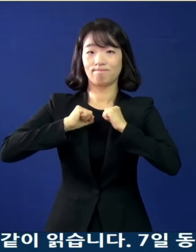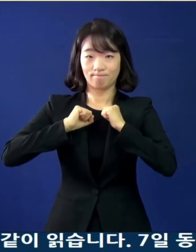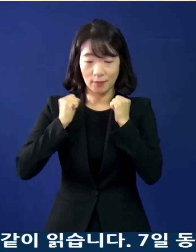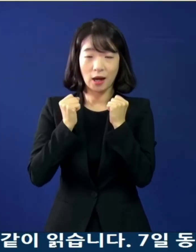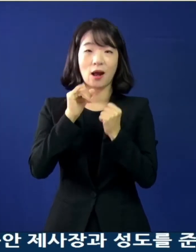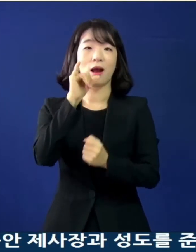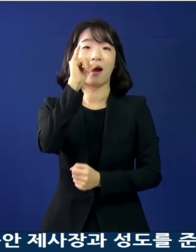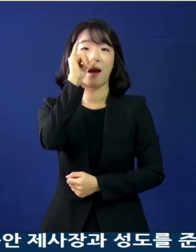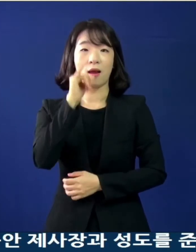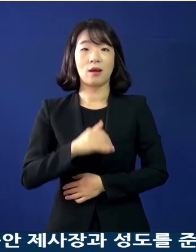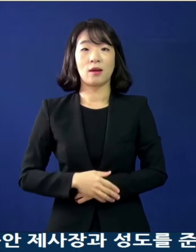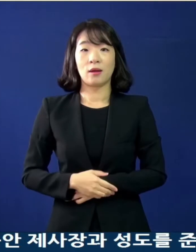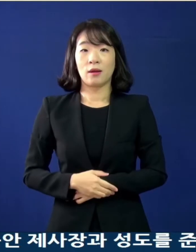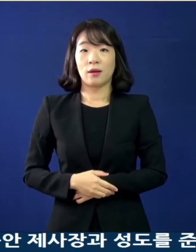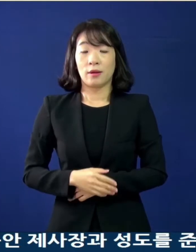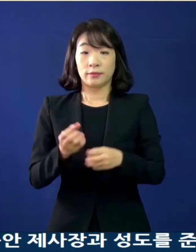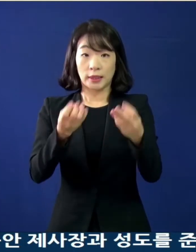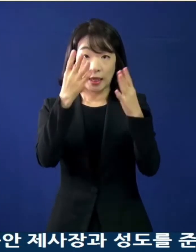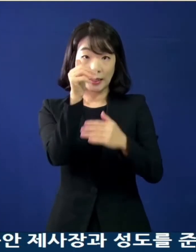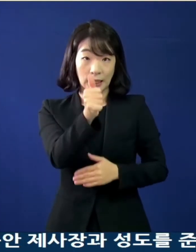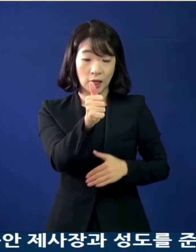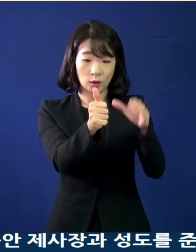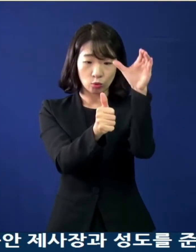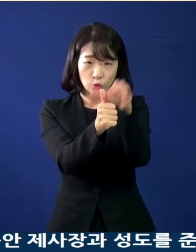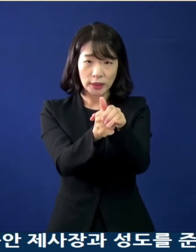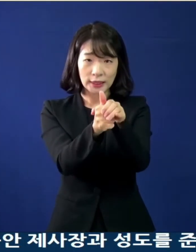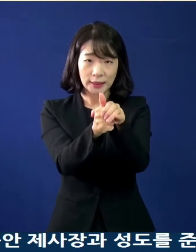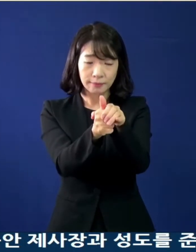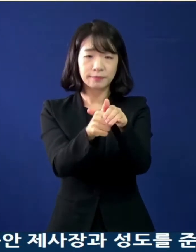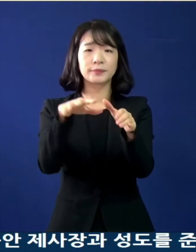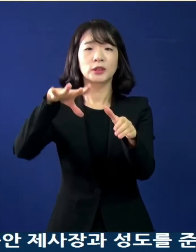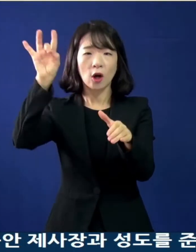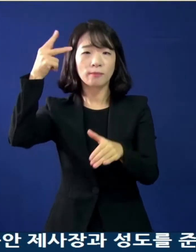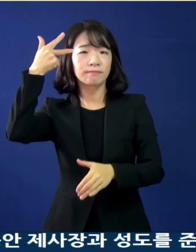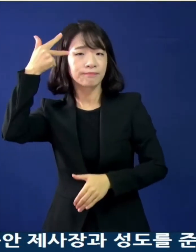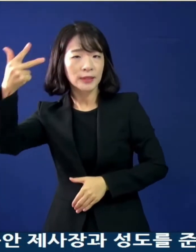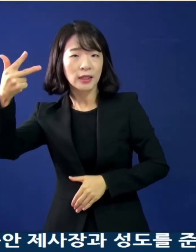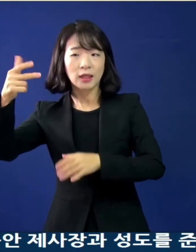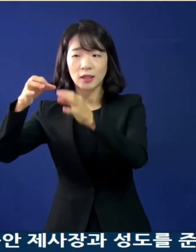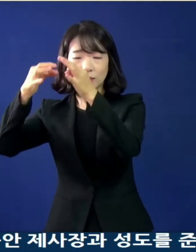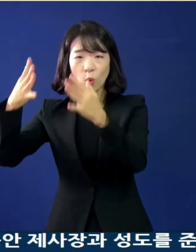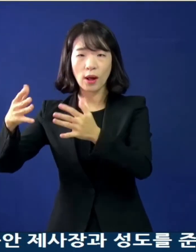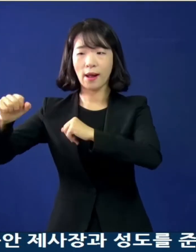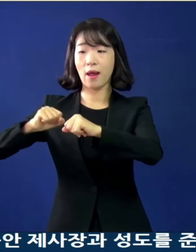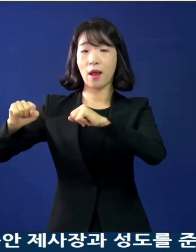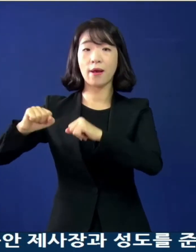것이죠. 제사장 위임을 위해서 처음 이레 동안 진행됐던 일을